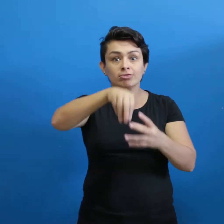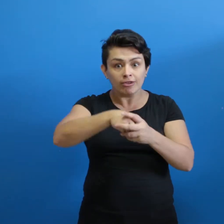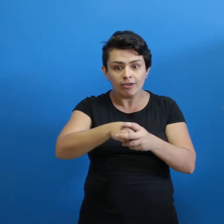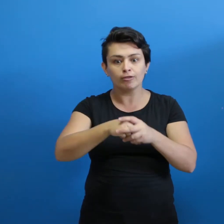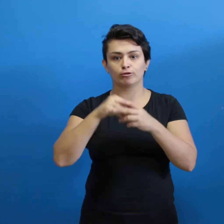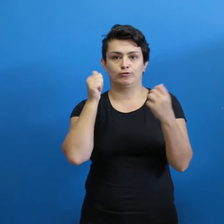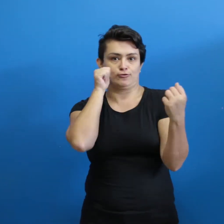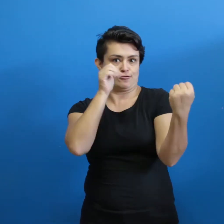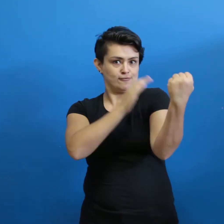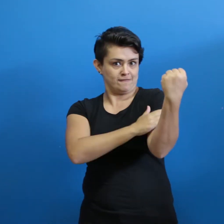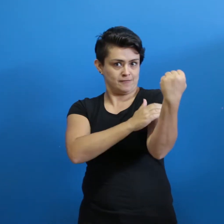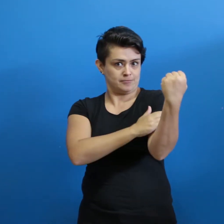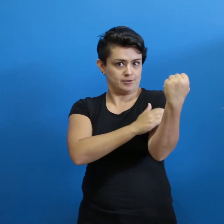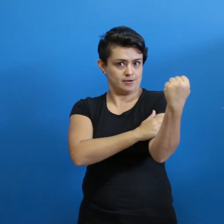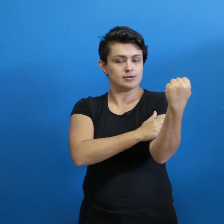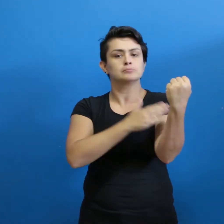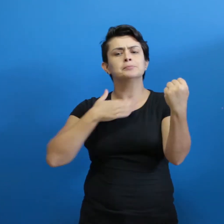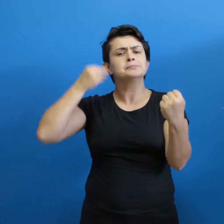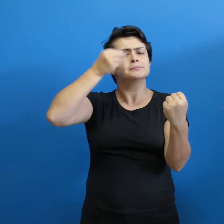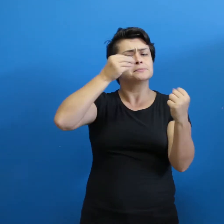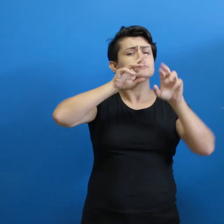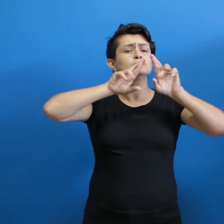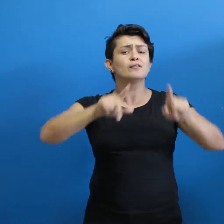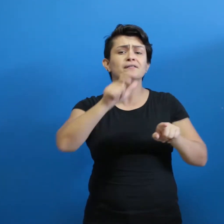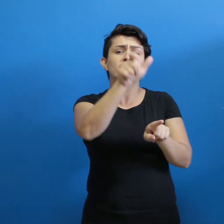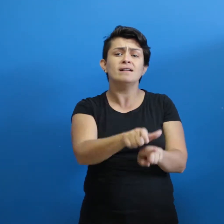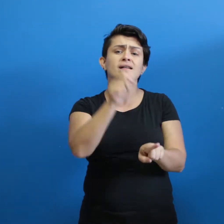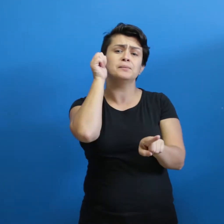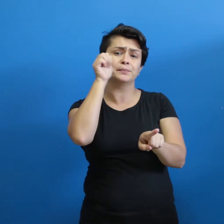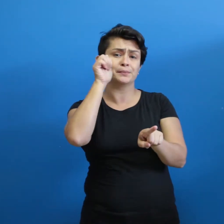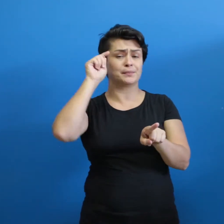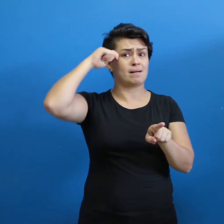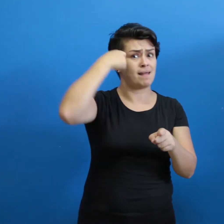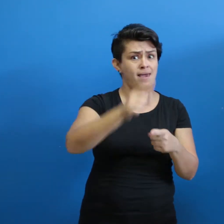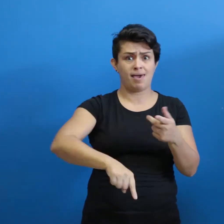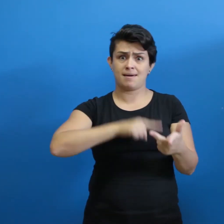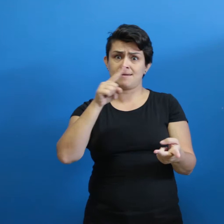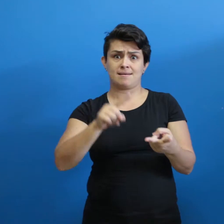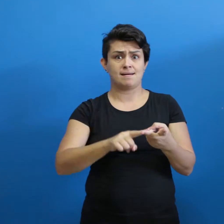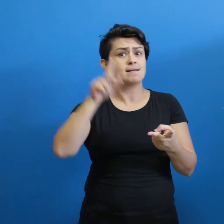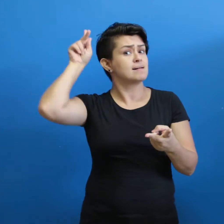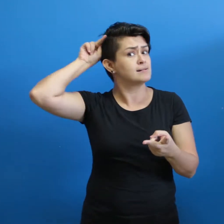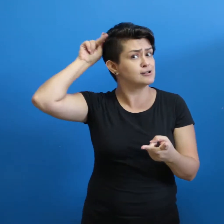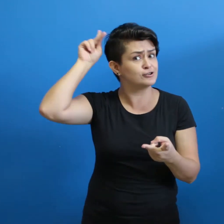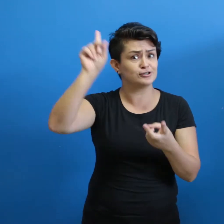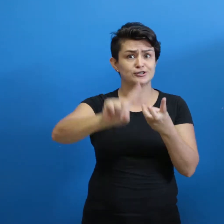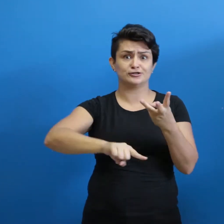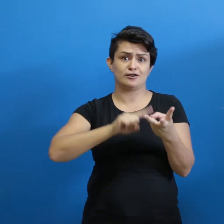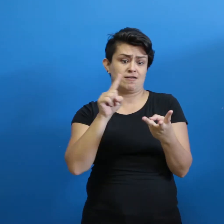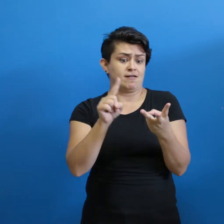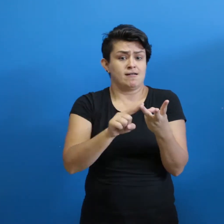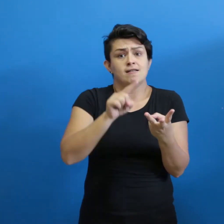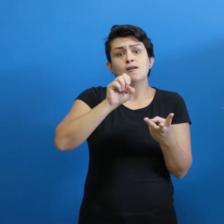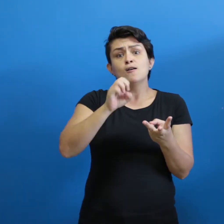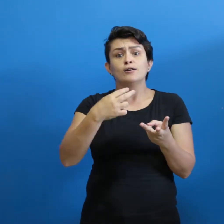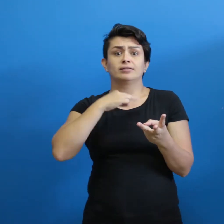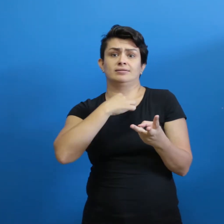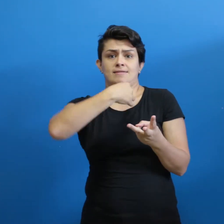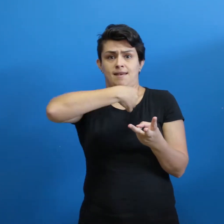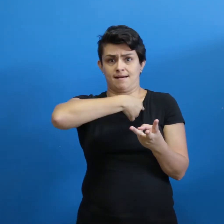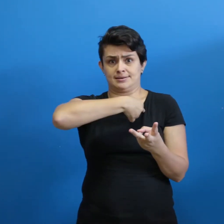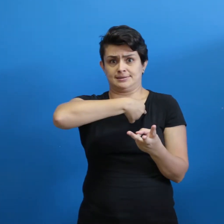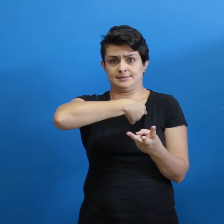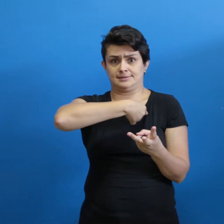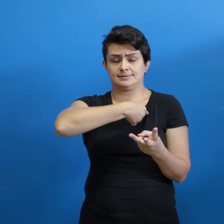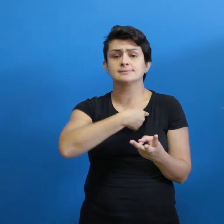negra, né, de uma mulher indígena, de uma mulher trans. E na atualidade a gente vem vivendo momentos